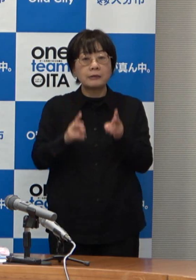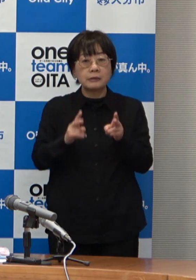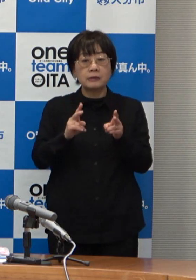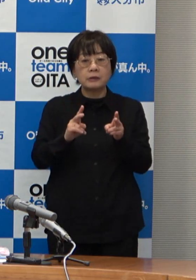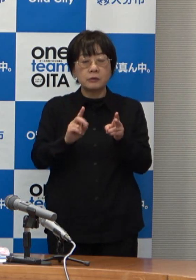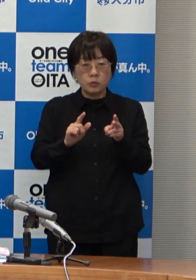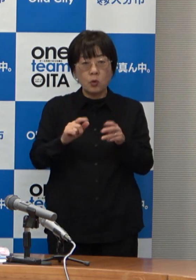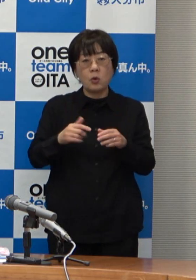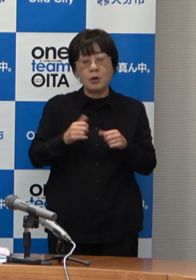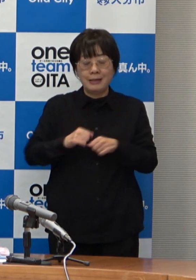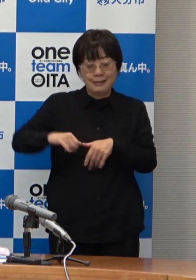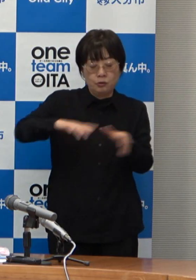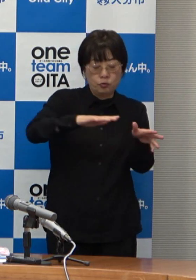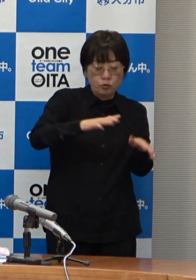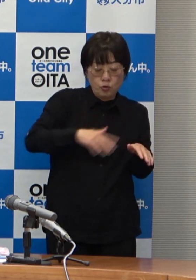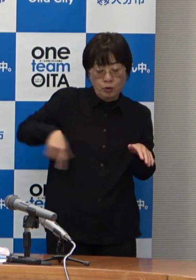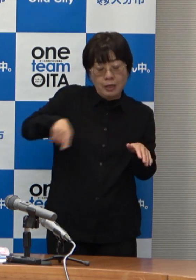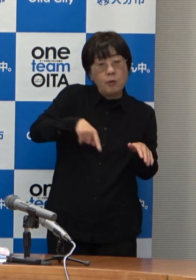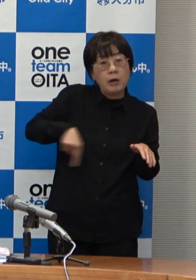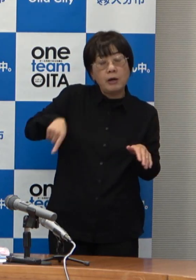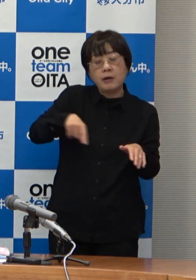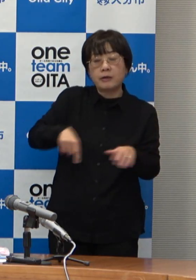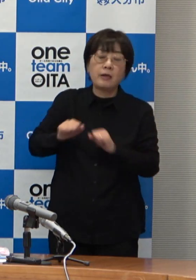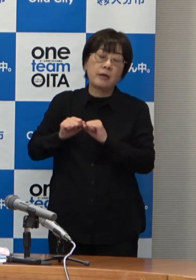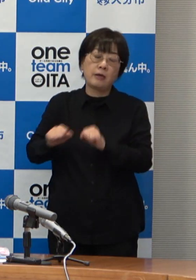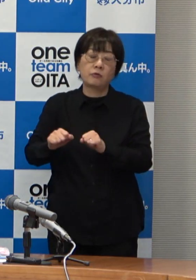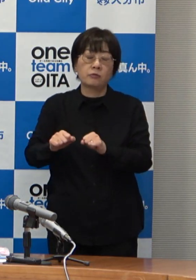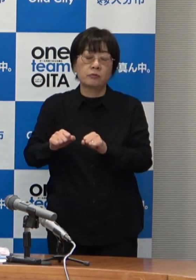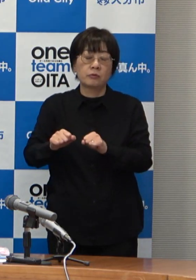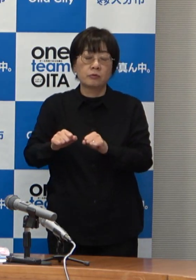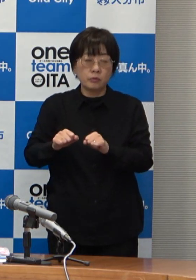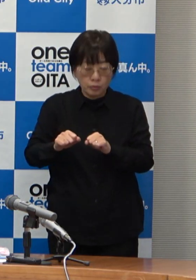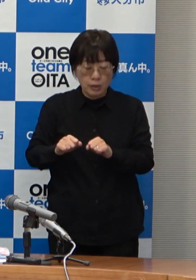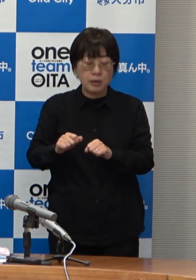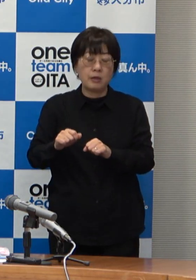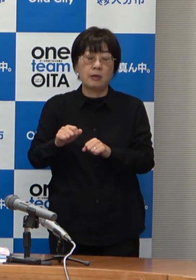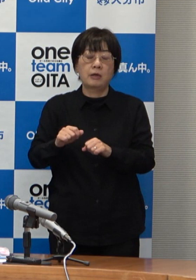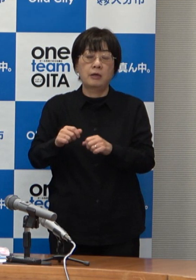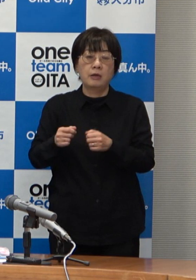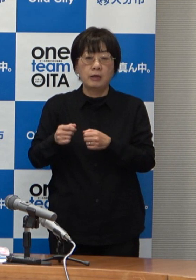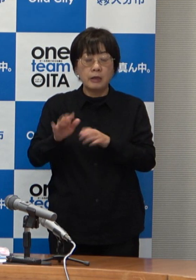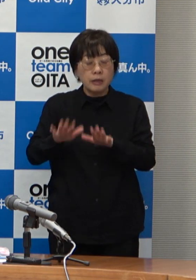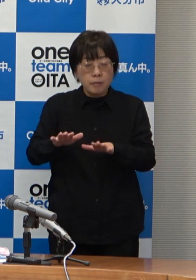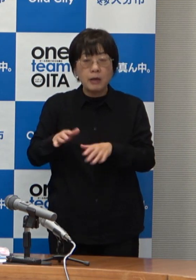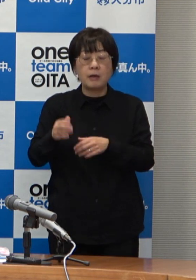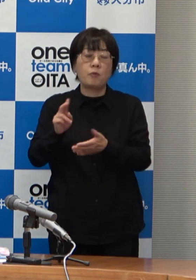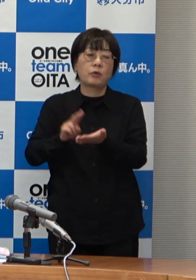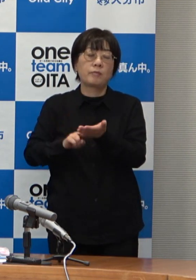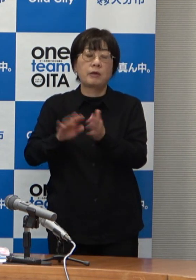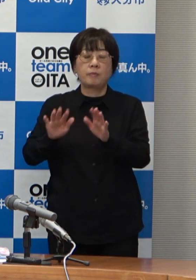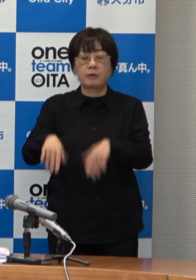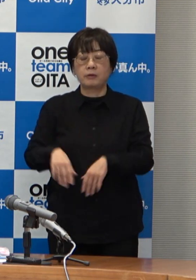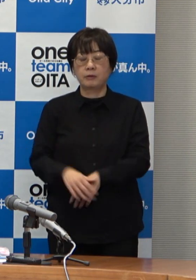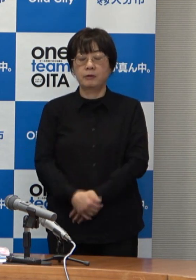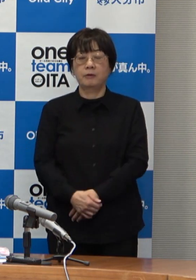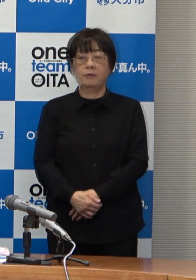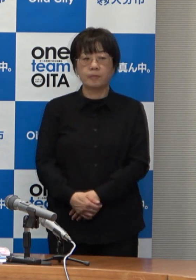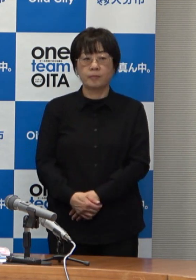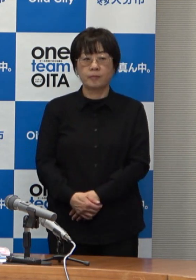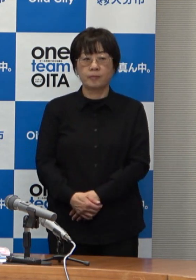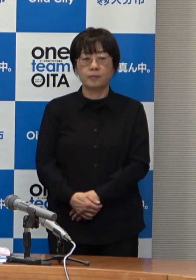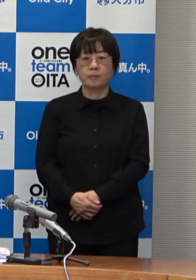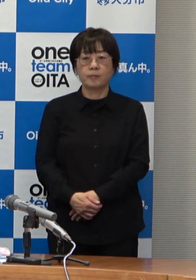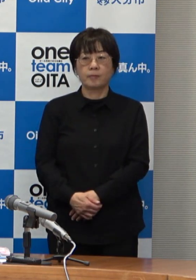競技場側ですねで開催することについてえ事務局で調整を進めることが決定されまし